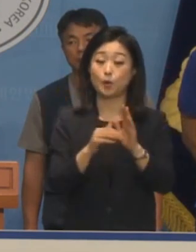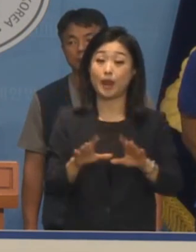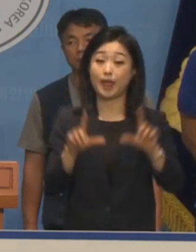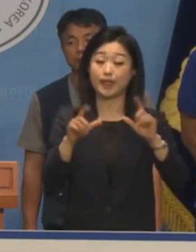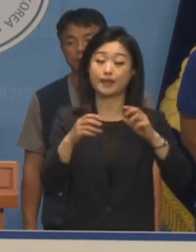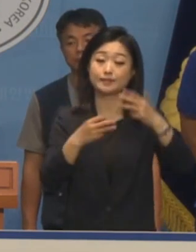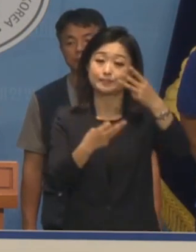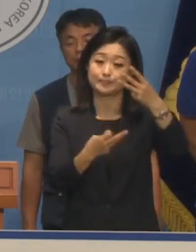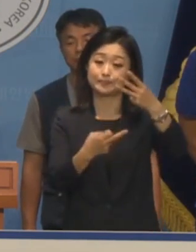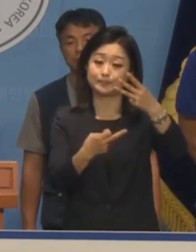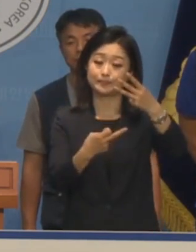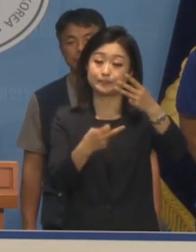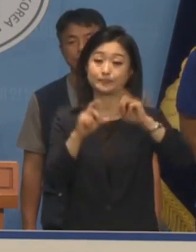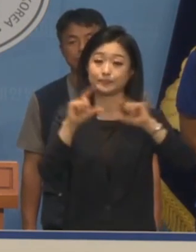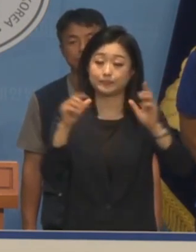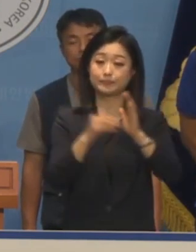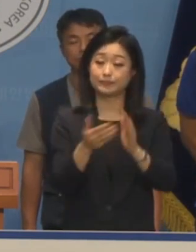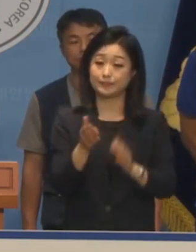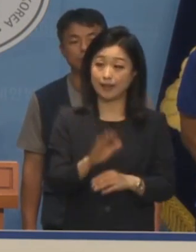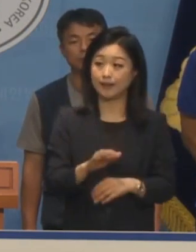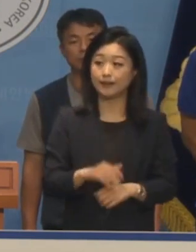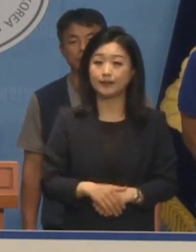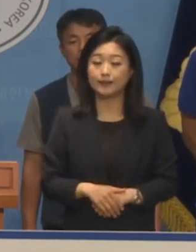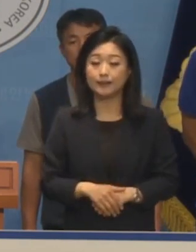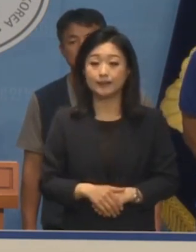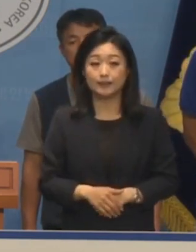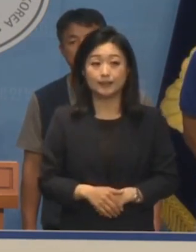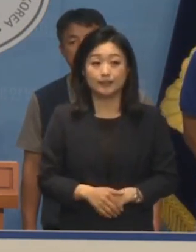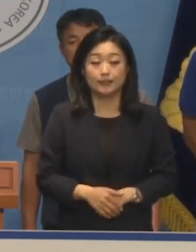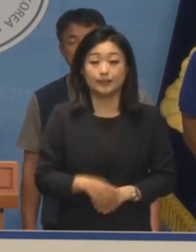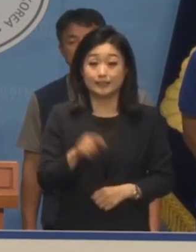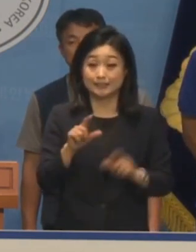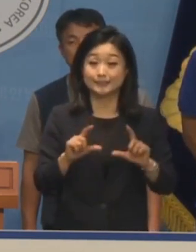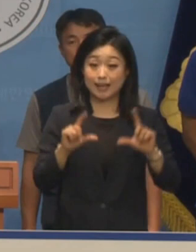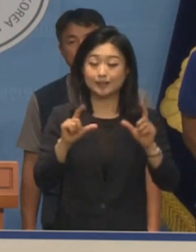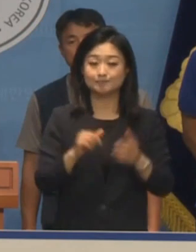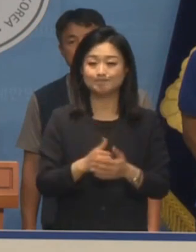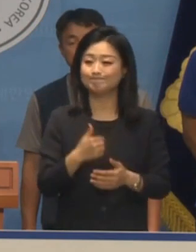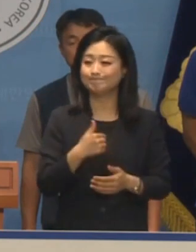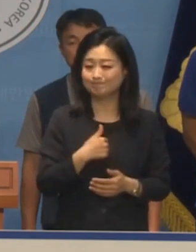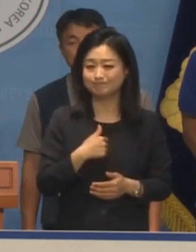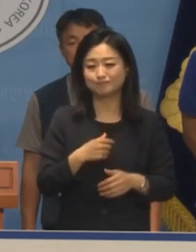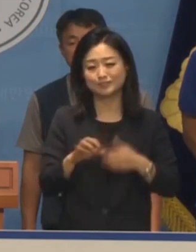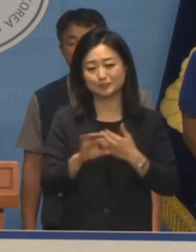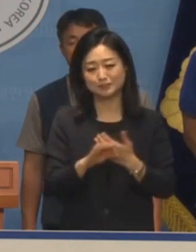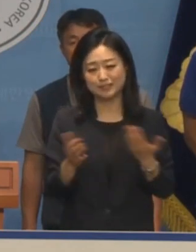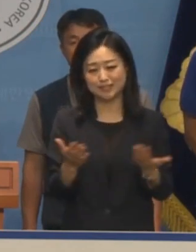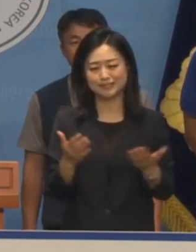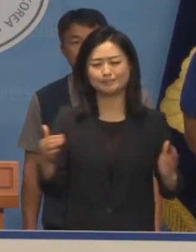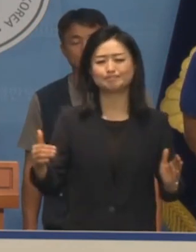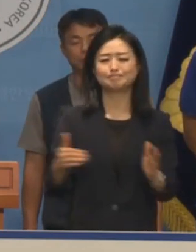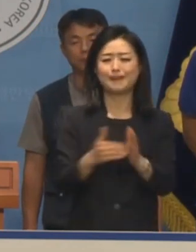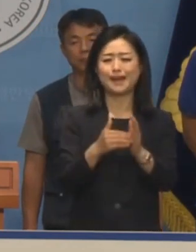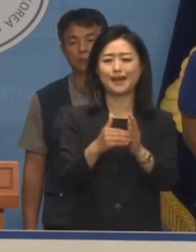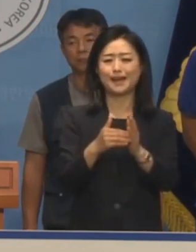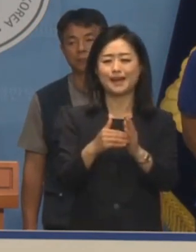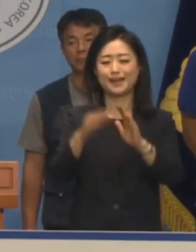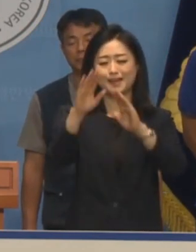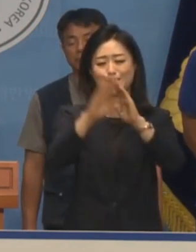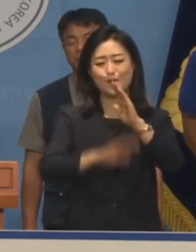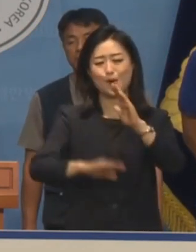날났습니다 앞서 말씀드렸다시피 그렇게 해서 더 이상 저희들은 정규직으로서의 삶이